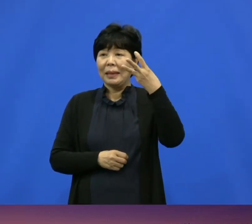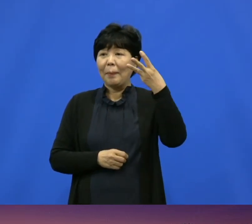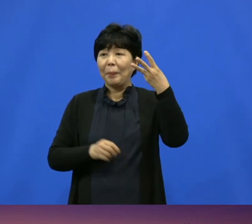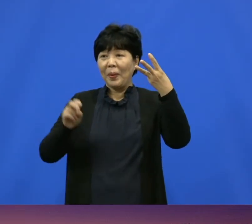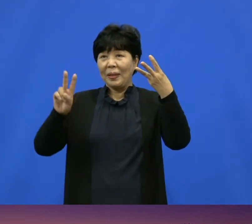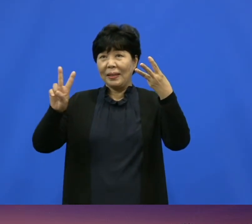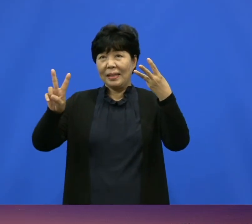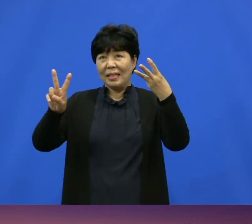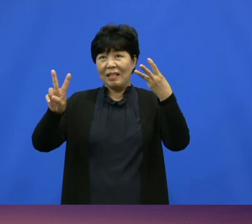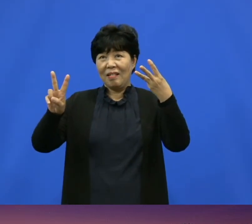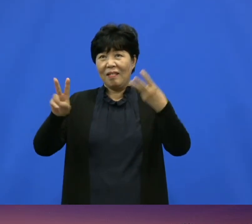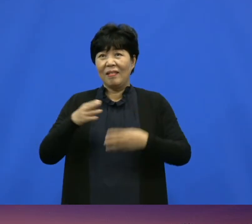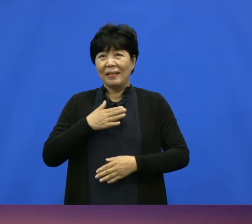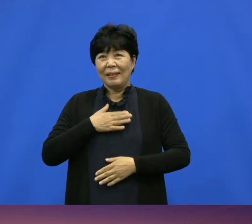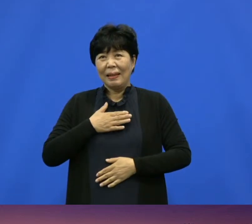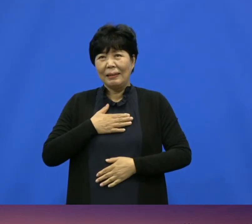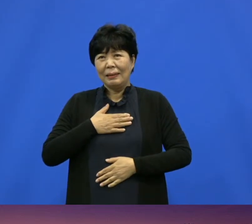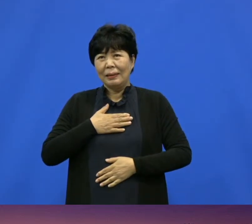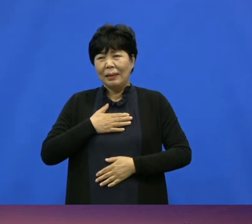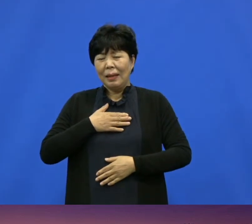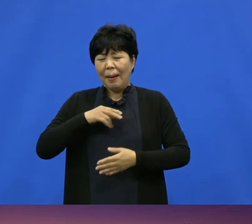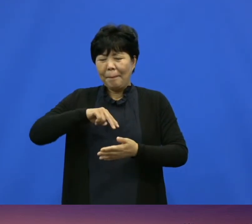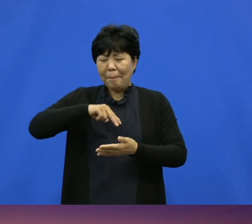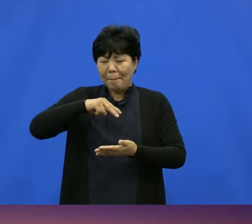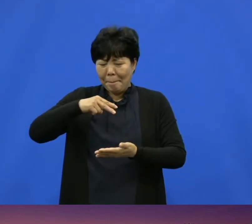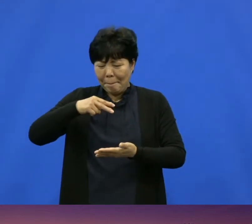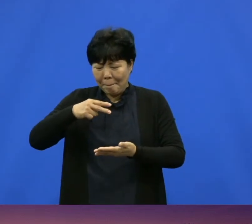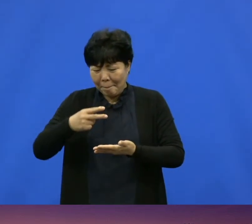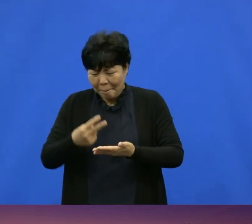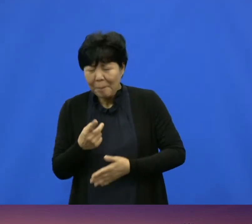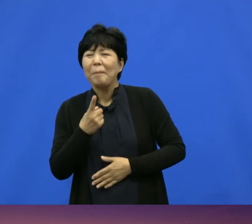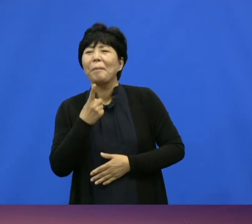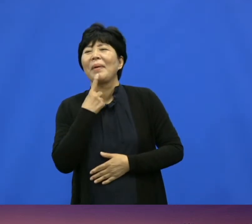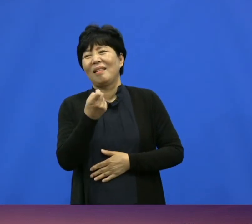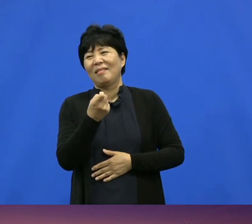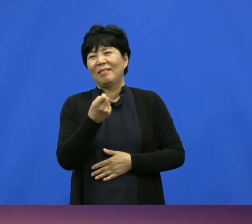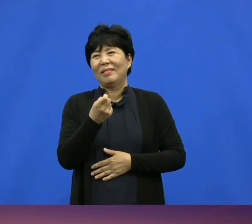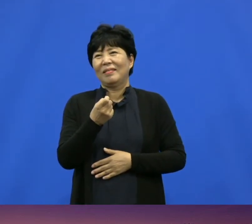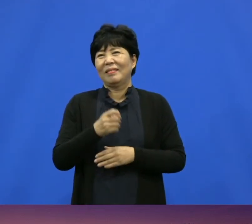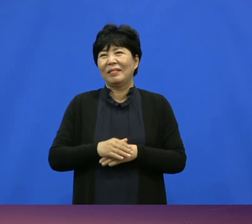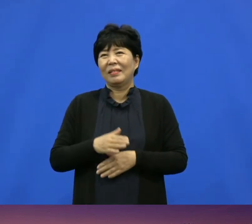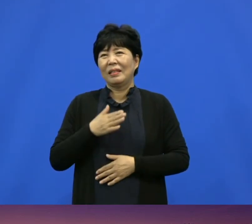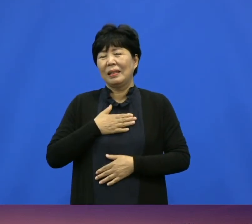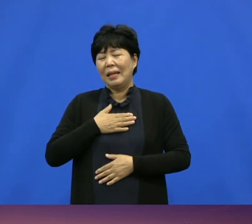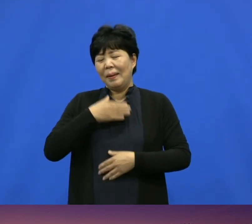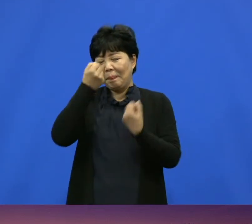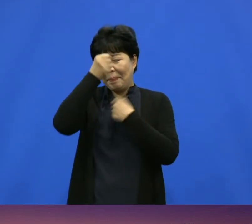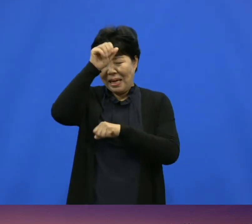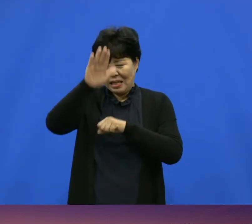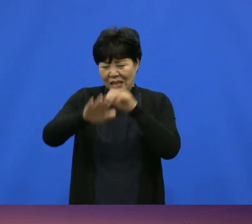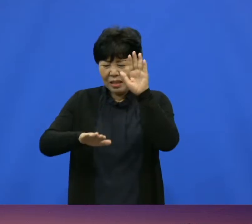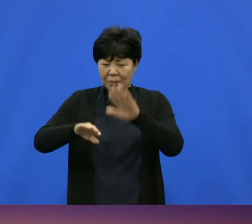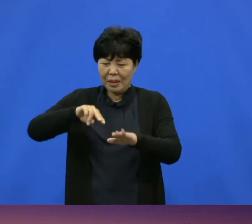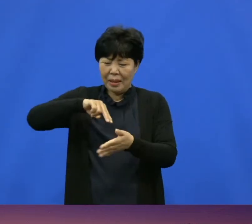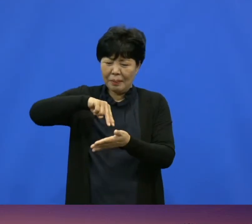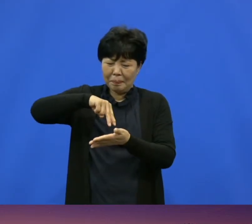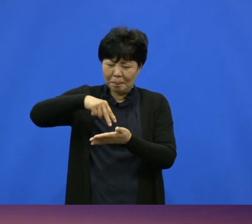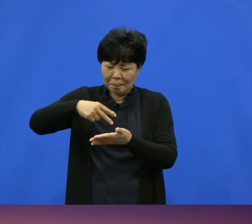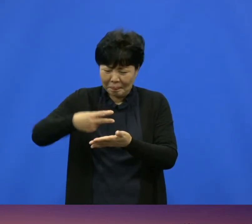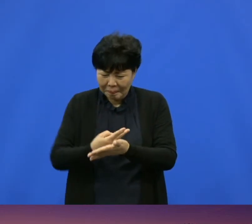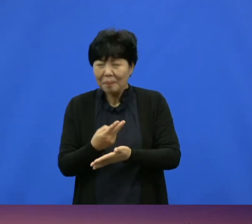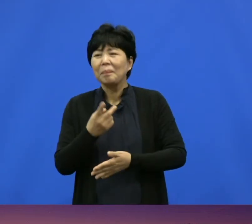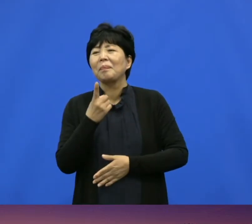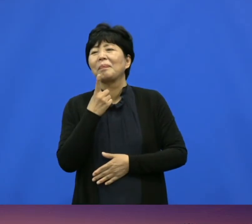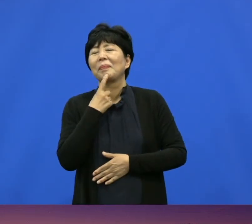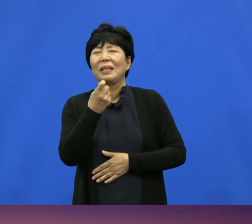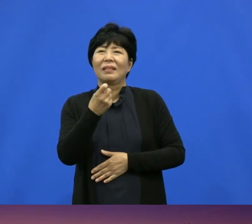해요. 2절에 보니까 나는 거의 넘어질 뻔하였고 나의 걸음이 미끄러질 뻔하였으니